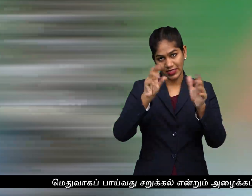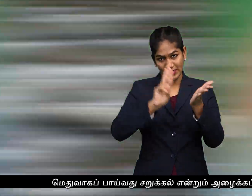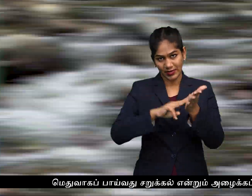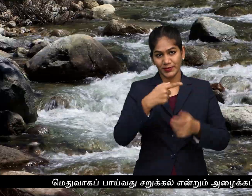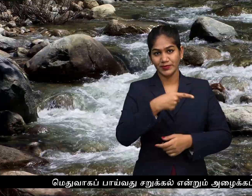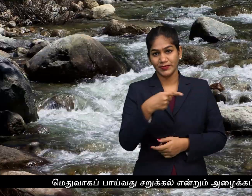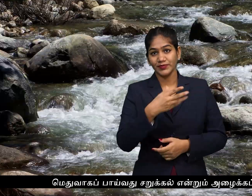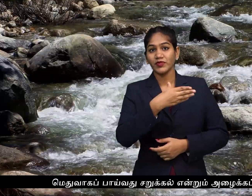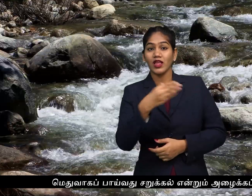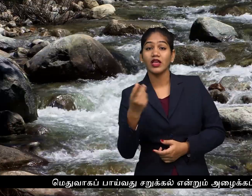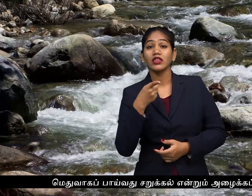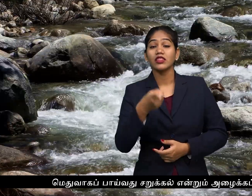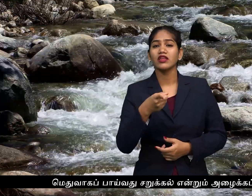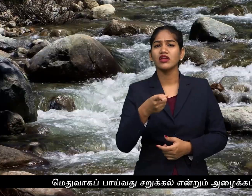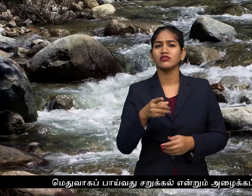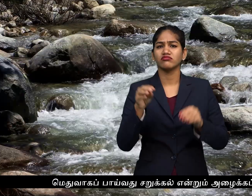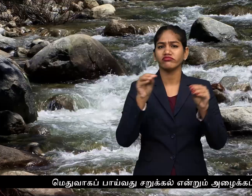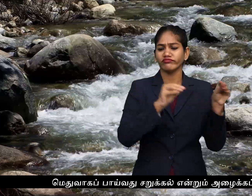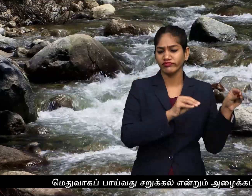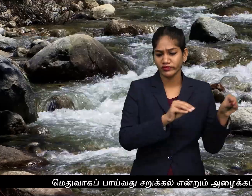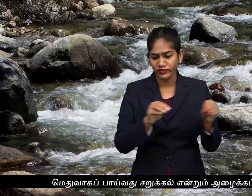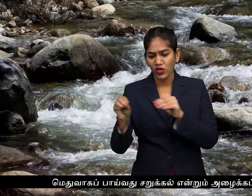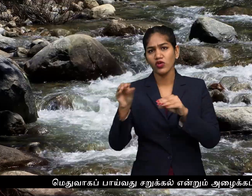மெதுவாக பாய்வது சறுக்கல் என்றும் அழைக்கப்படுகிறது.